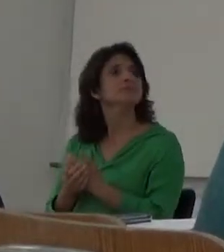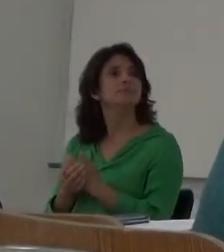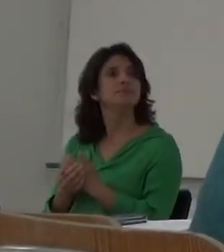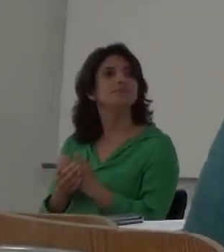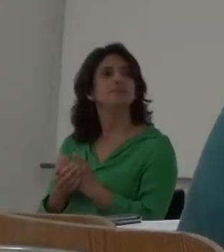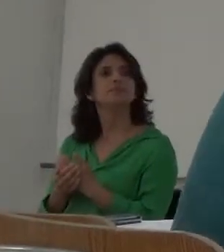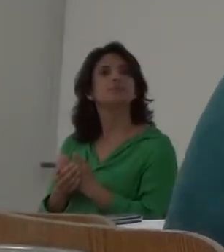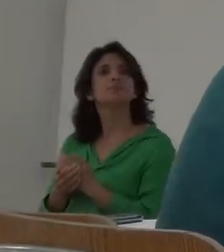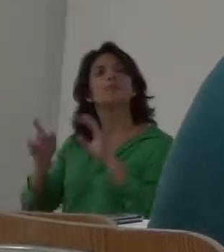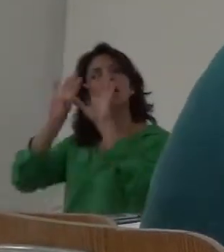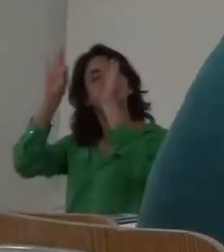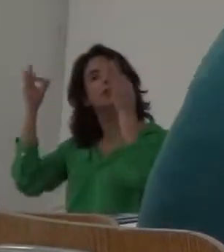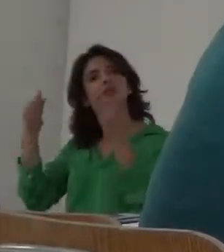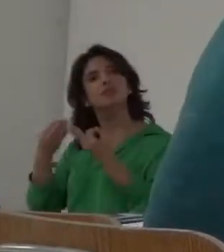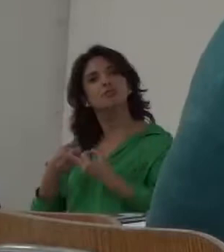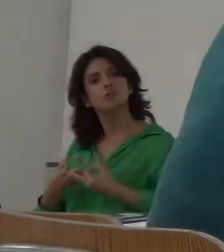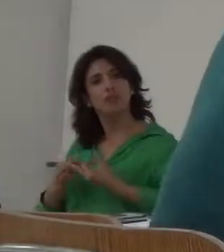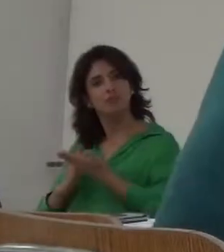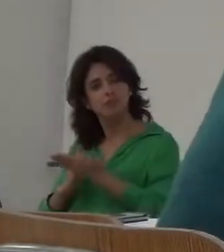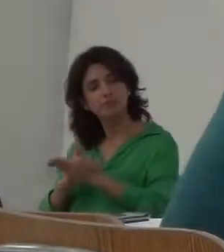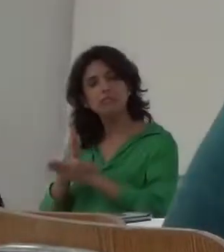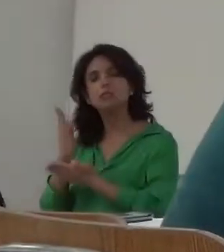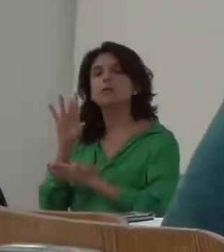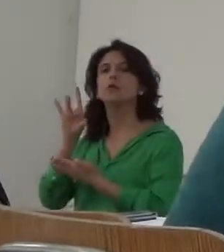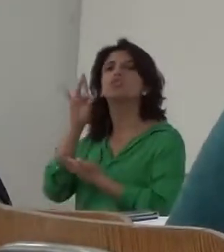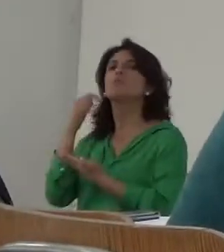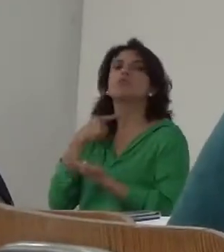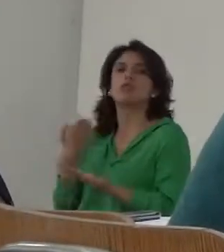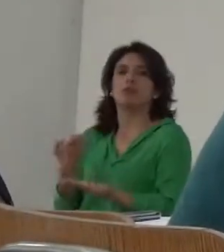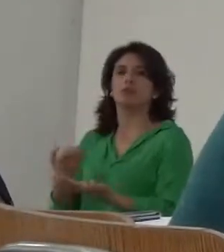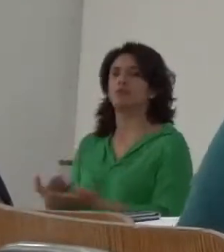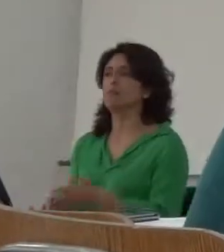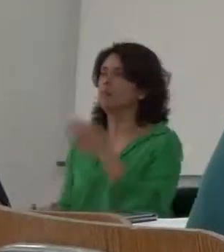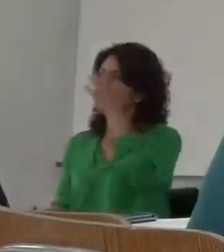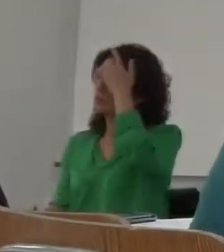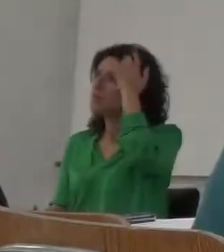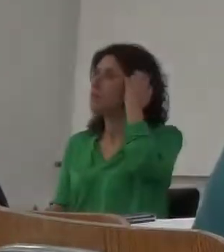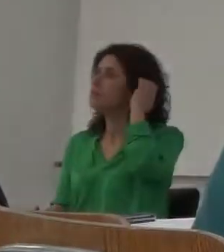En los resultados preliminares podemos encontrar lo siguiente.